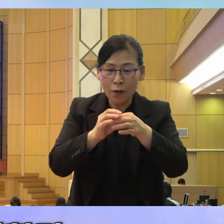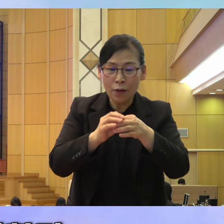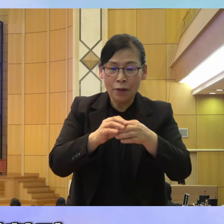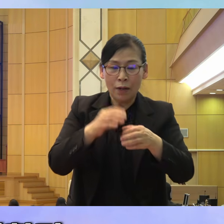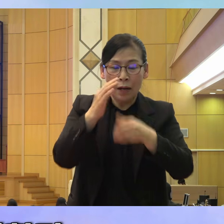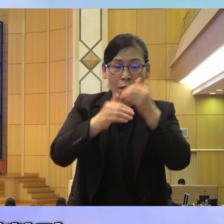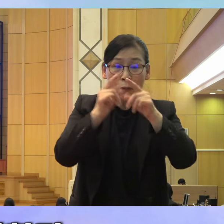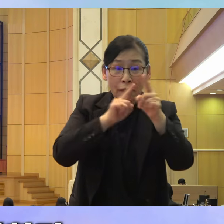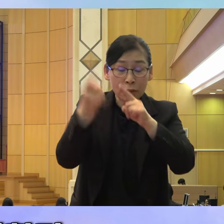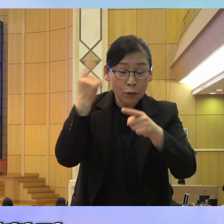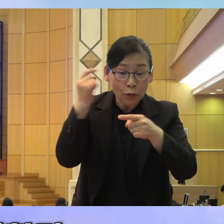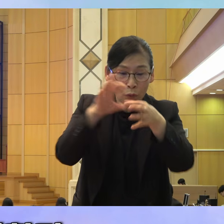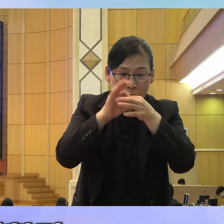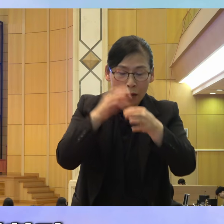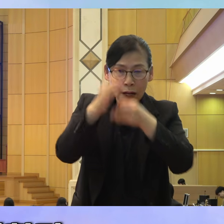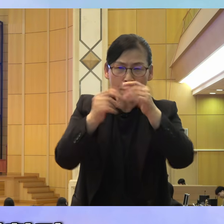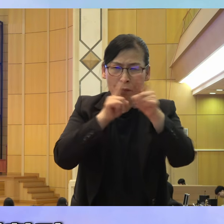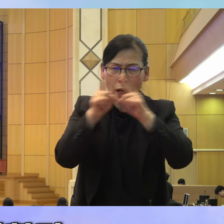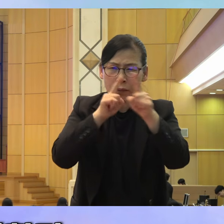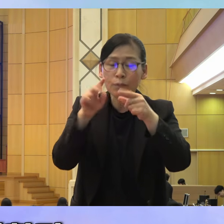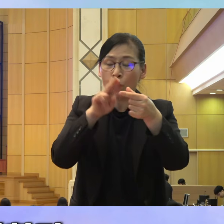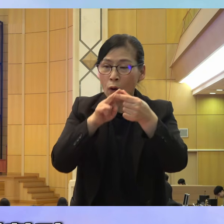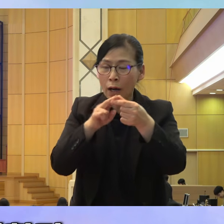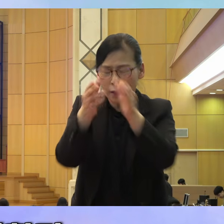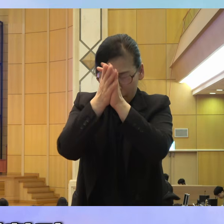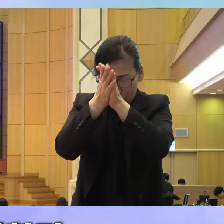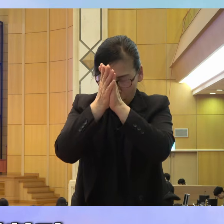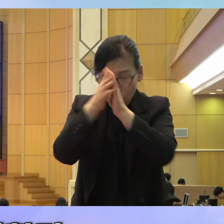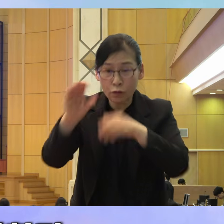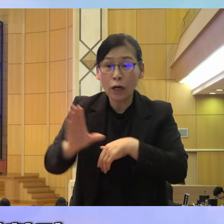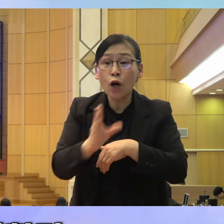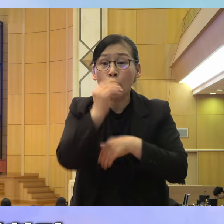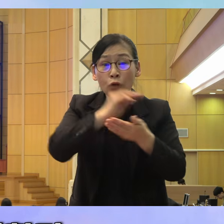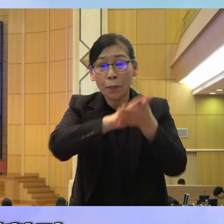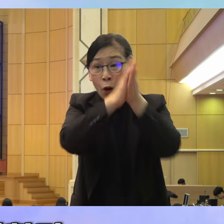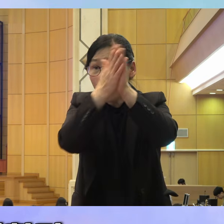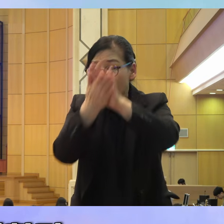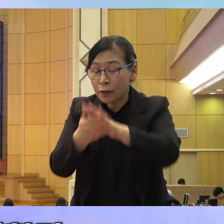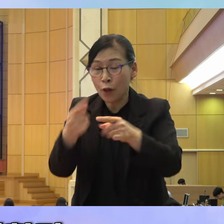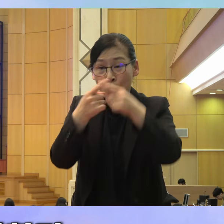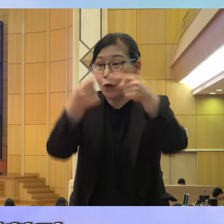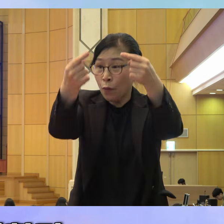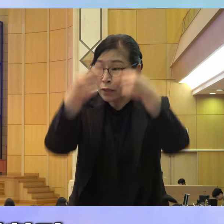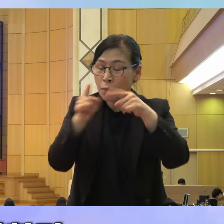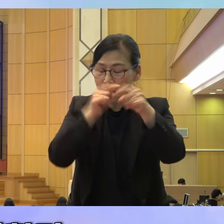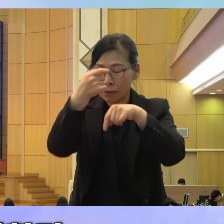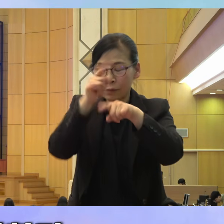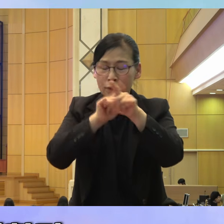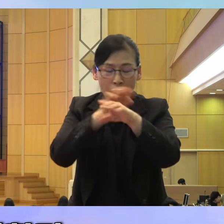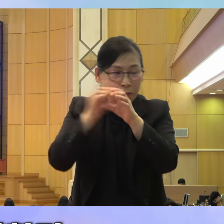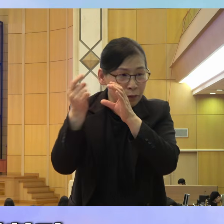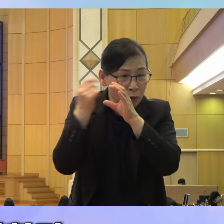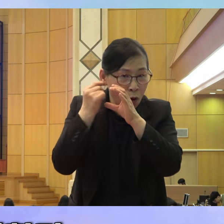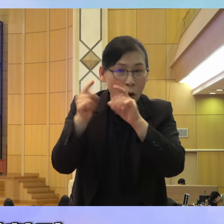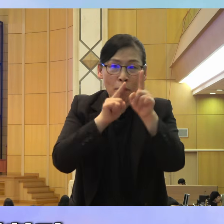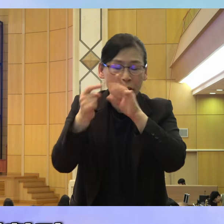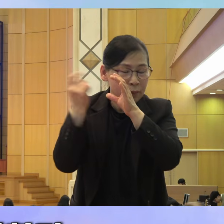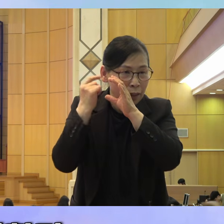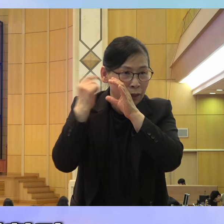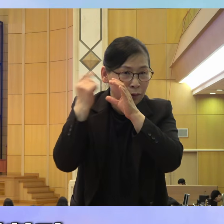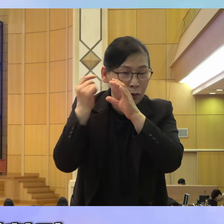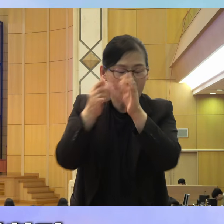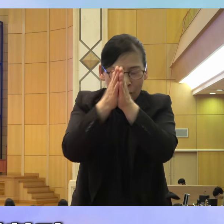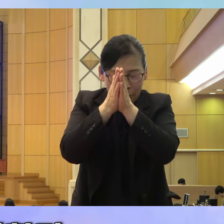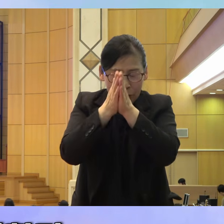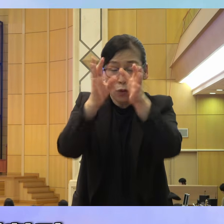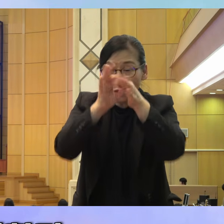4장 5절에서 보니까 하나님의 말씀과 기도로 거룩에 지니라. 계속 교회 와가지고 안식일 지키면서 말씀을 듣고